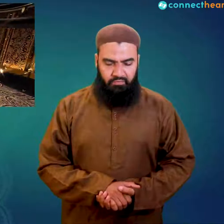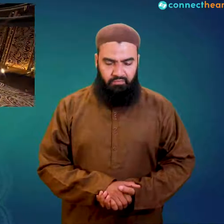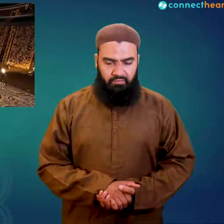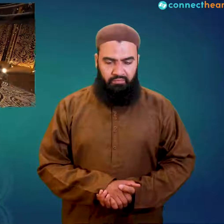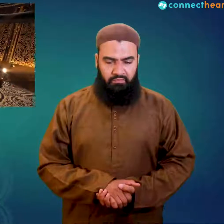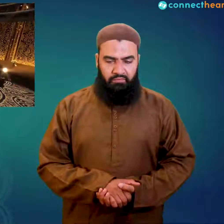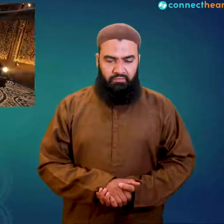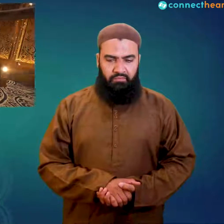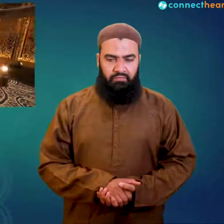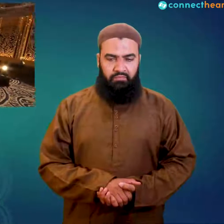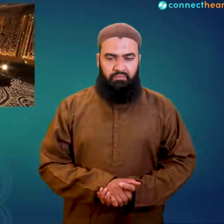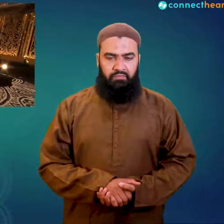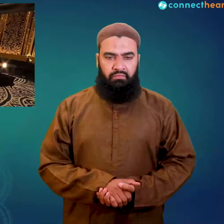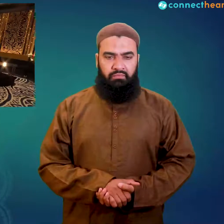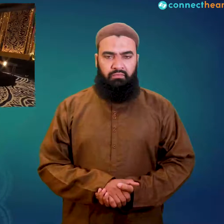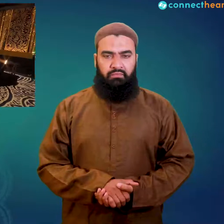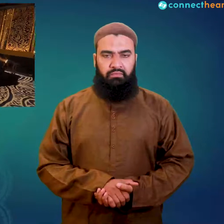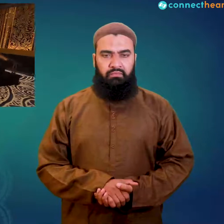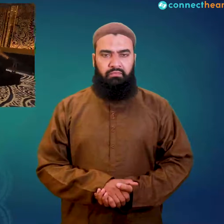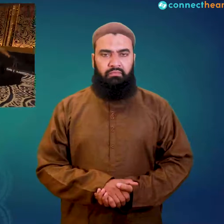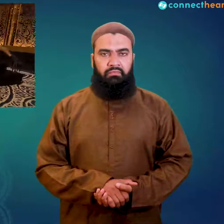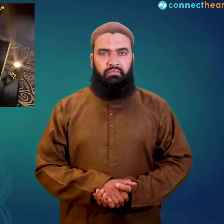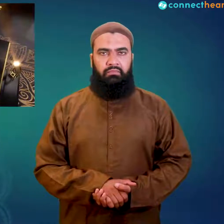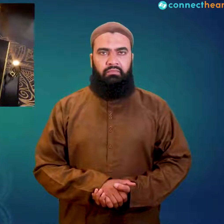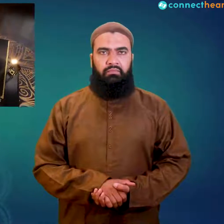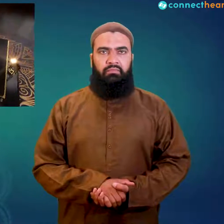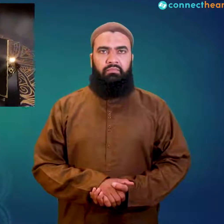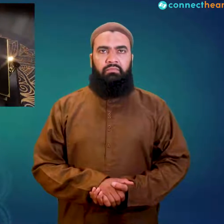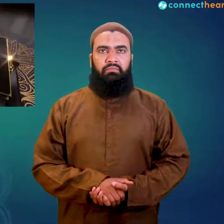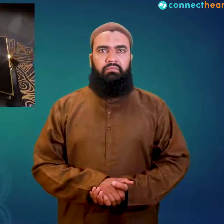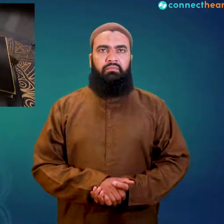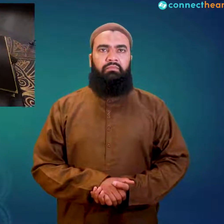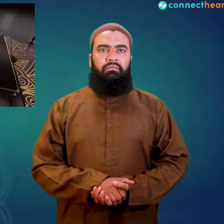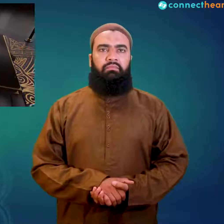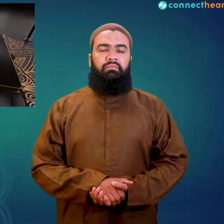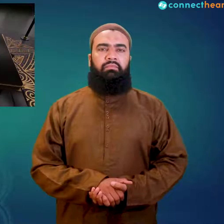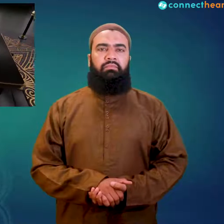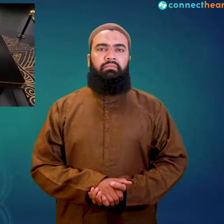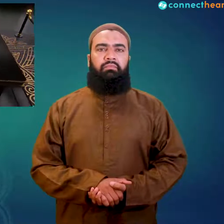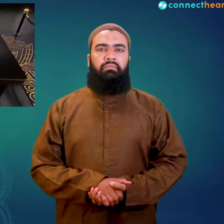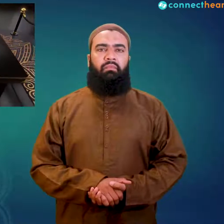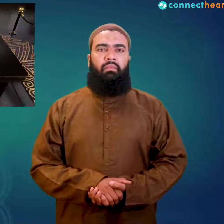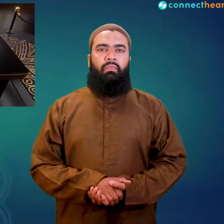القرآن ام على قلوب